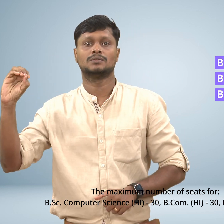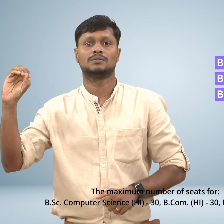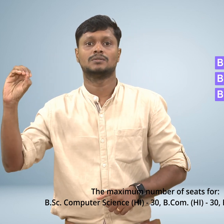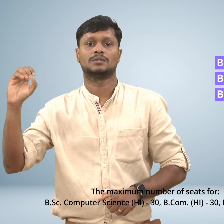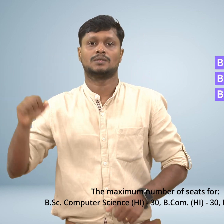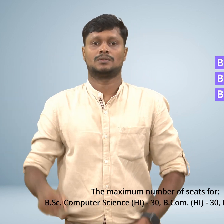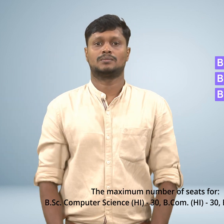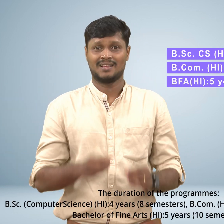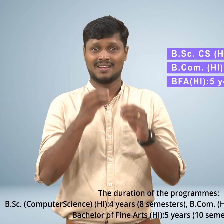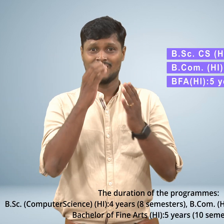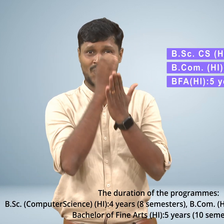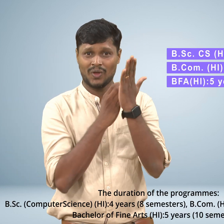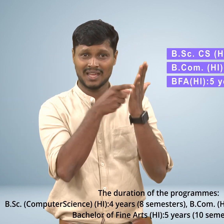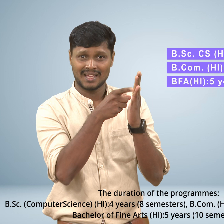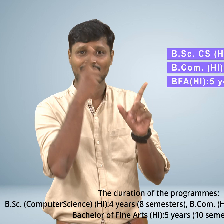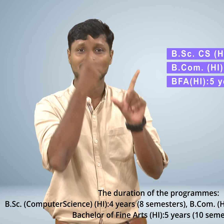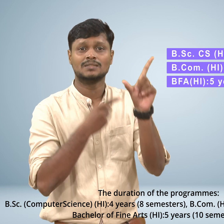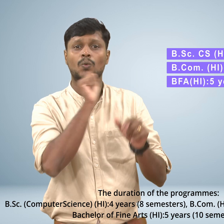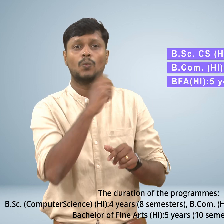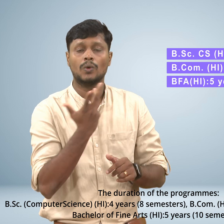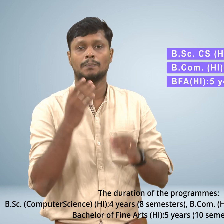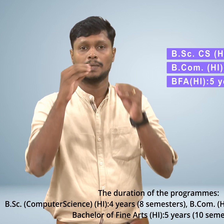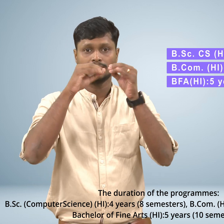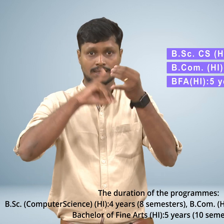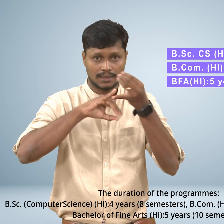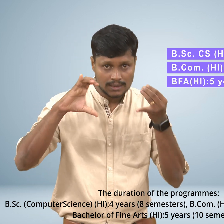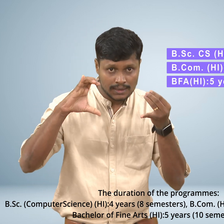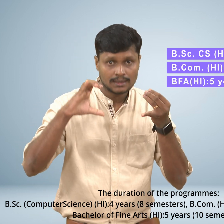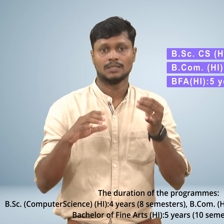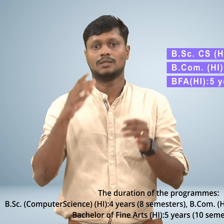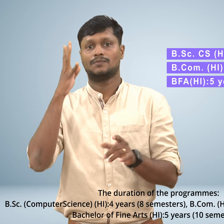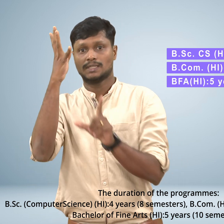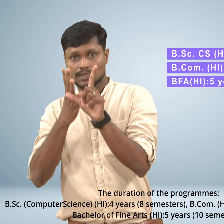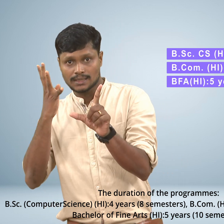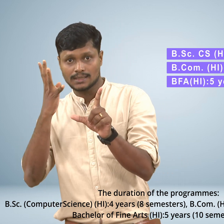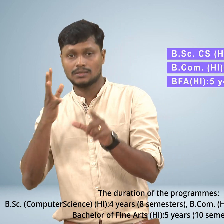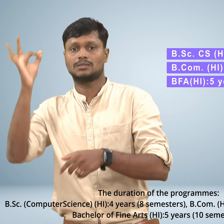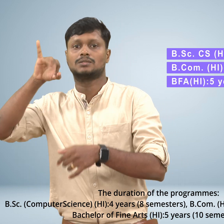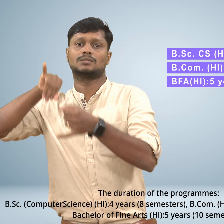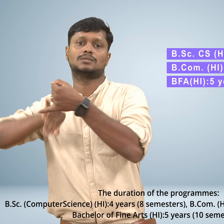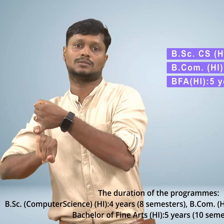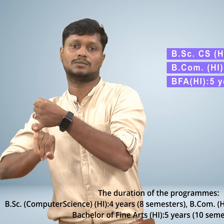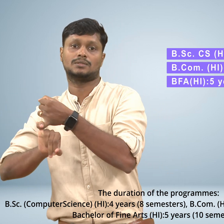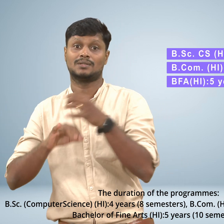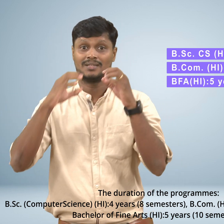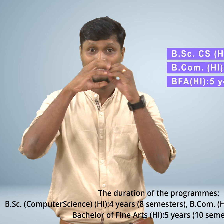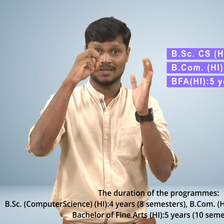40. പ്രോഗ്രാമുകളുടെ കാലാവധി: BSc കമ്പ്യൂട്ടർ സയൻസ് 8 സെമസ്റ്റർ അടങ്ങുന്ന 4 വർഷത്തെ കോഴ്സാണ്.